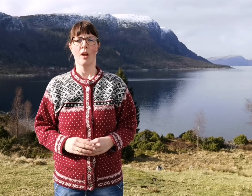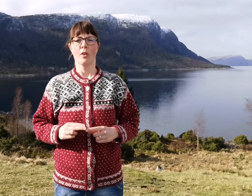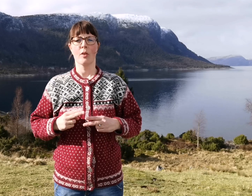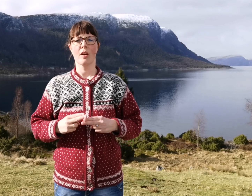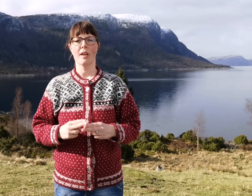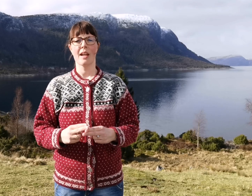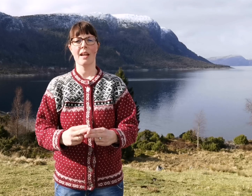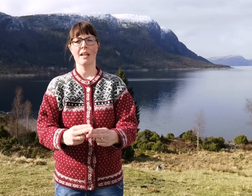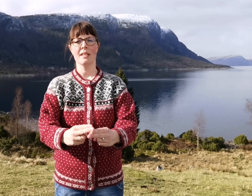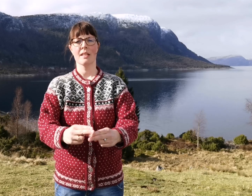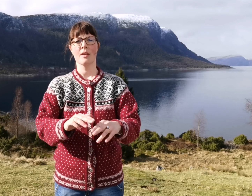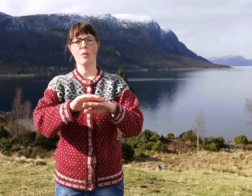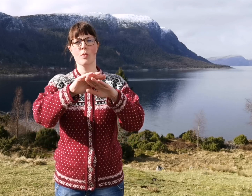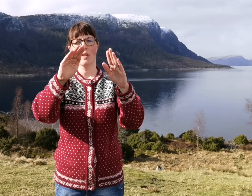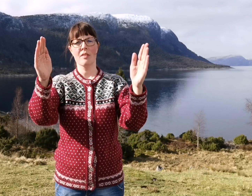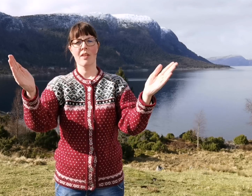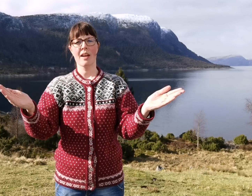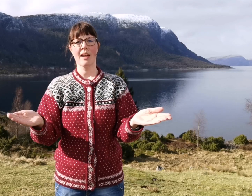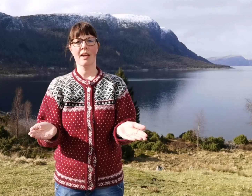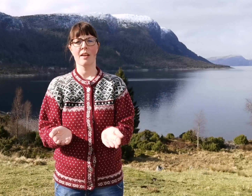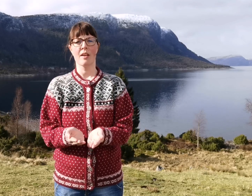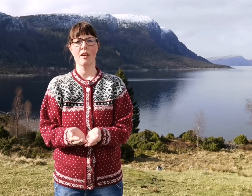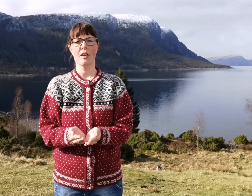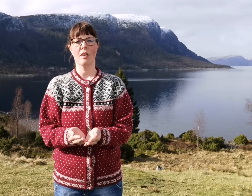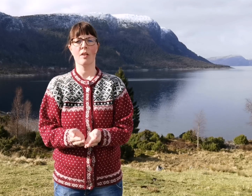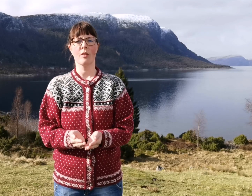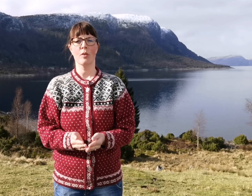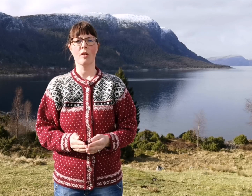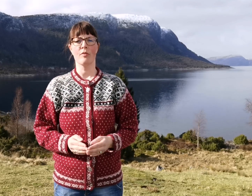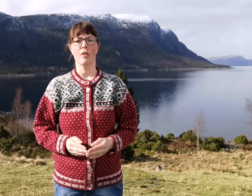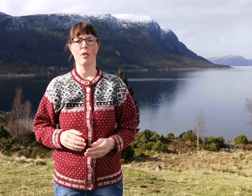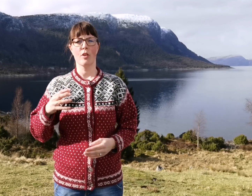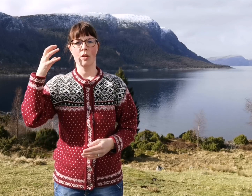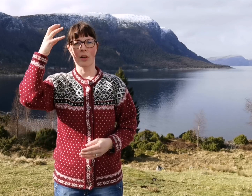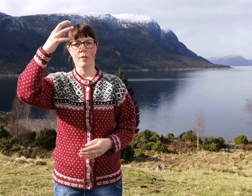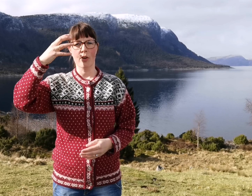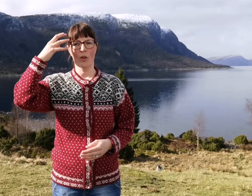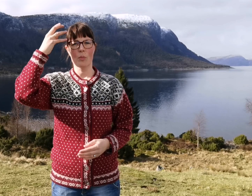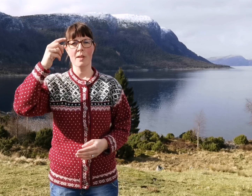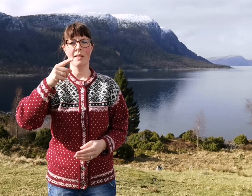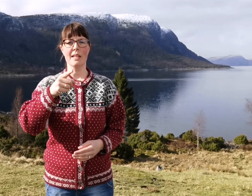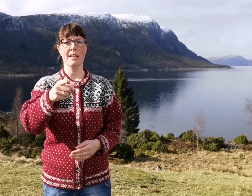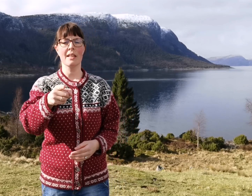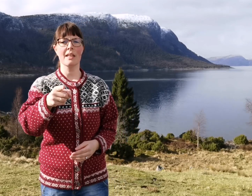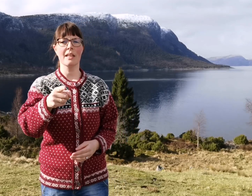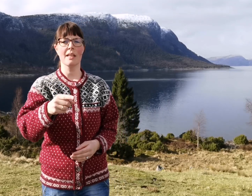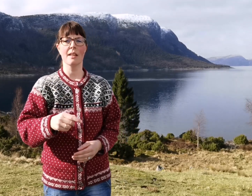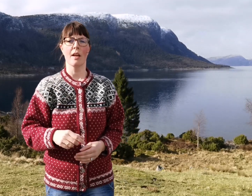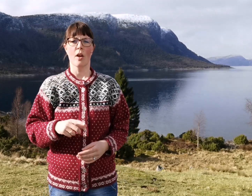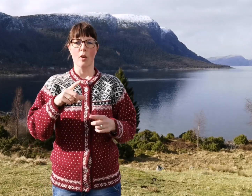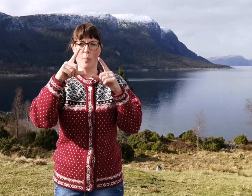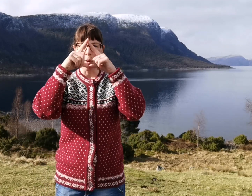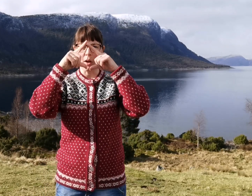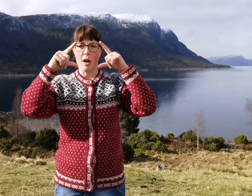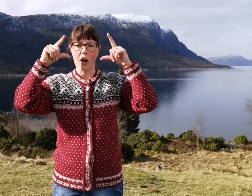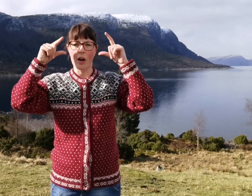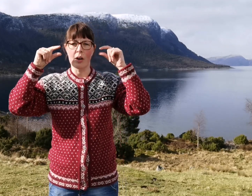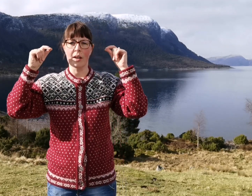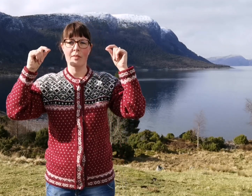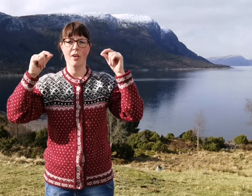Vestlandet. Du kan reise ut i verden, du kan følge drømmen din. Gå på